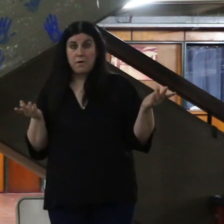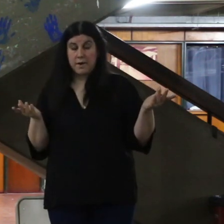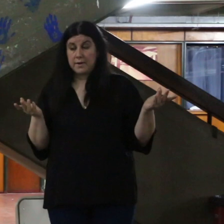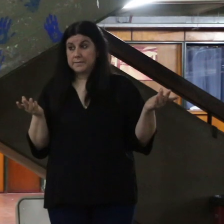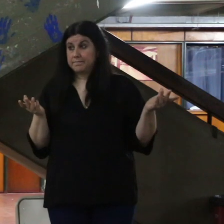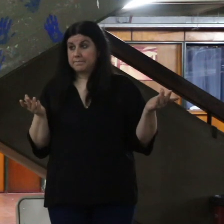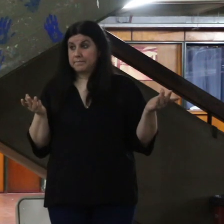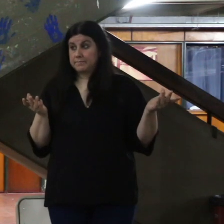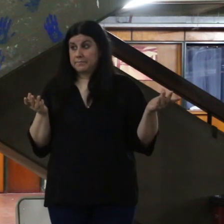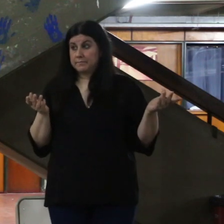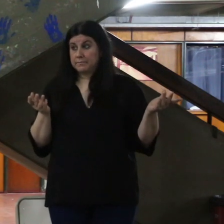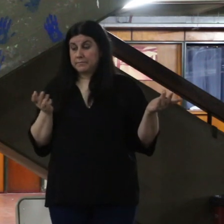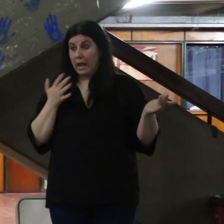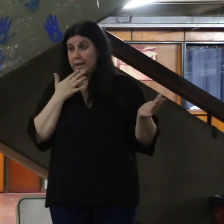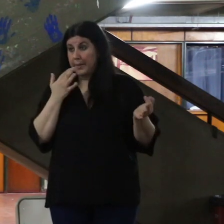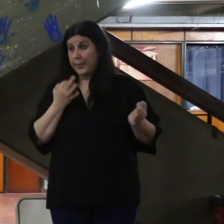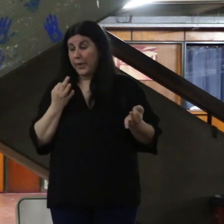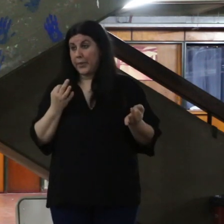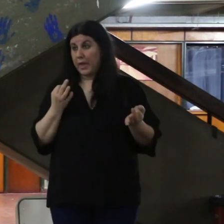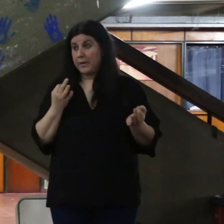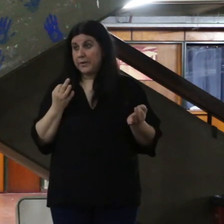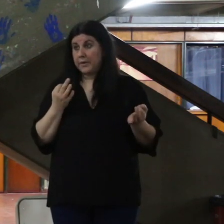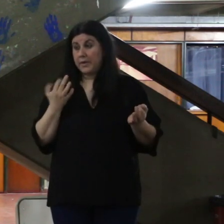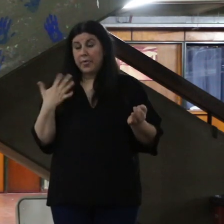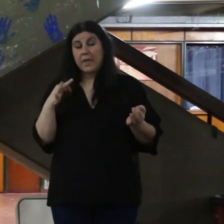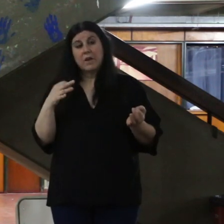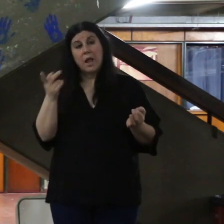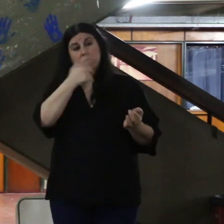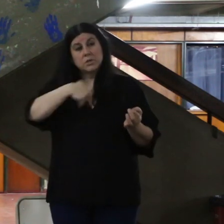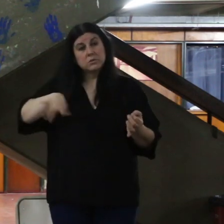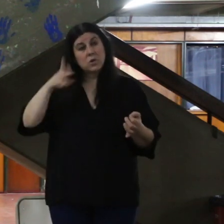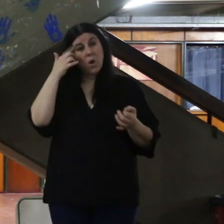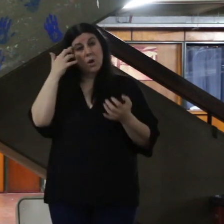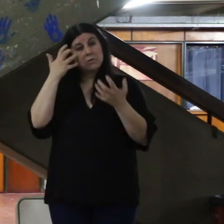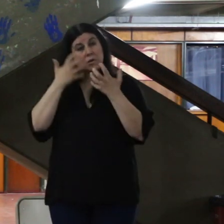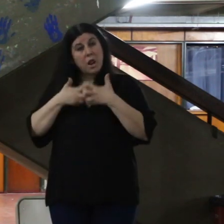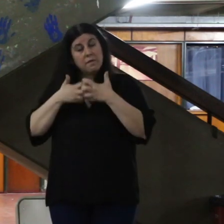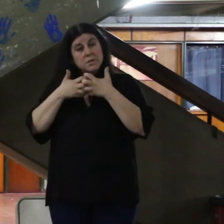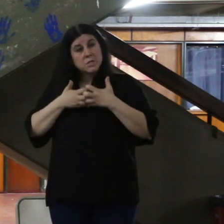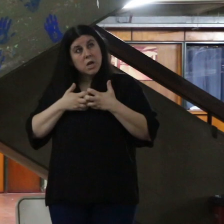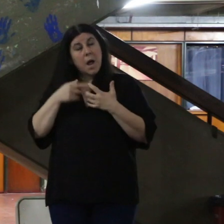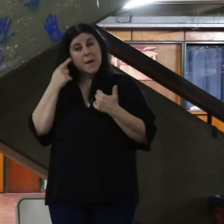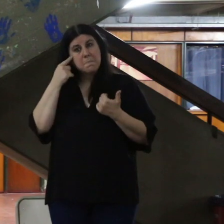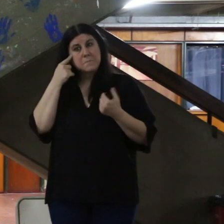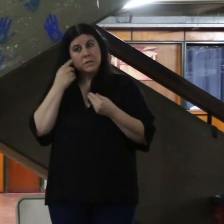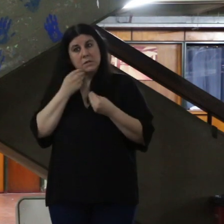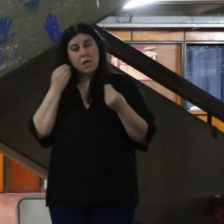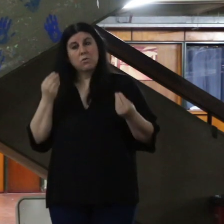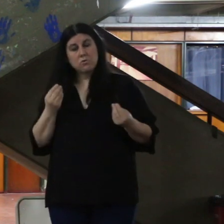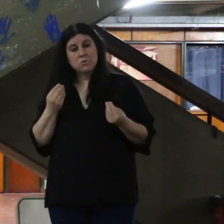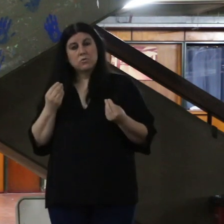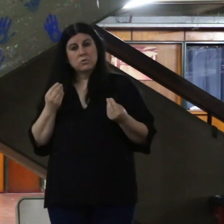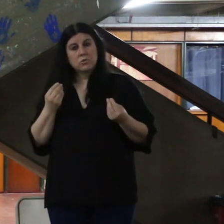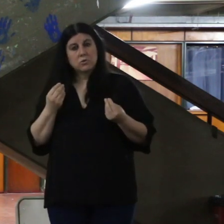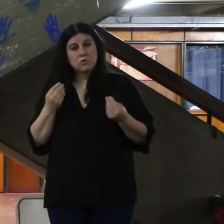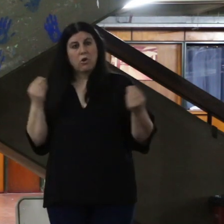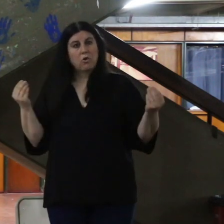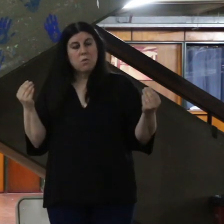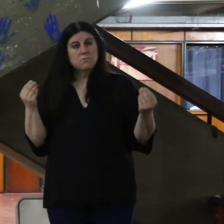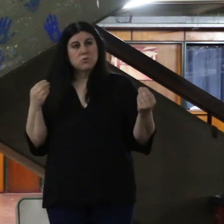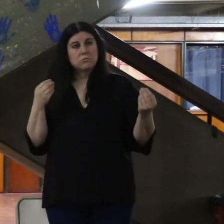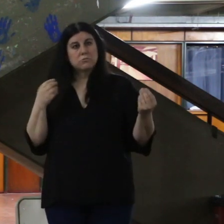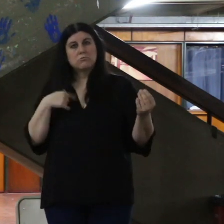la verdad que tendríamos que seguir pensando y repensándonos en esa